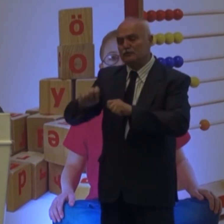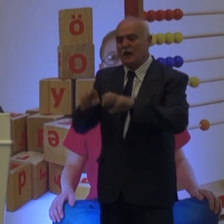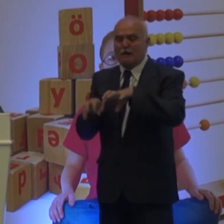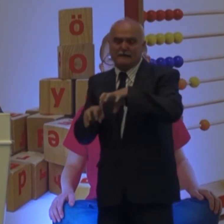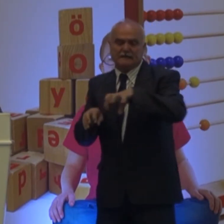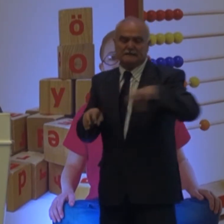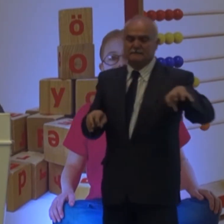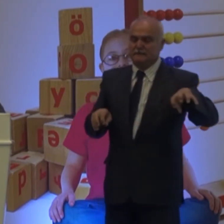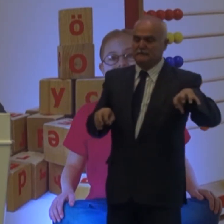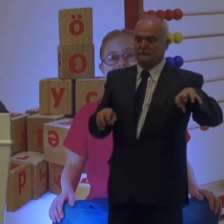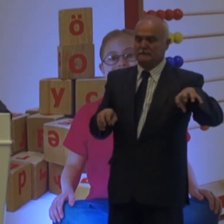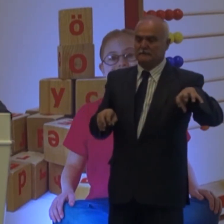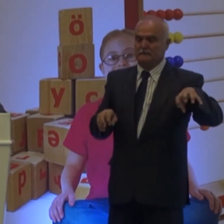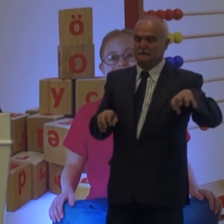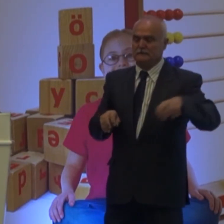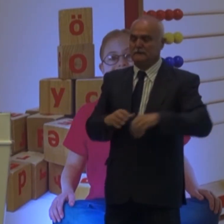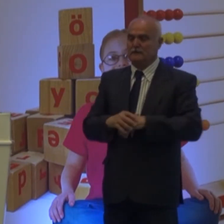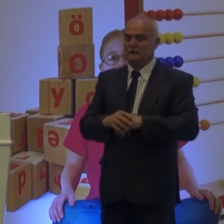kısmının